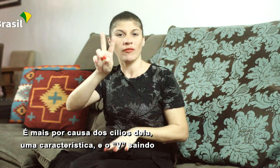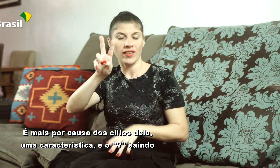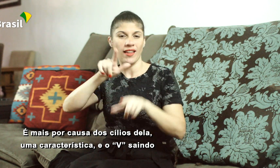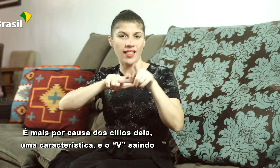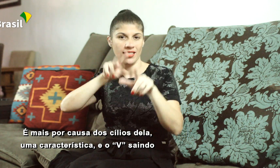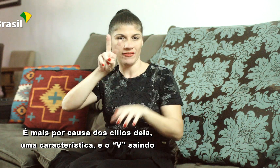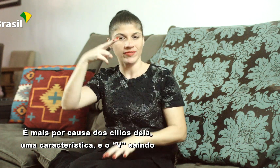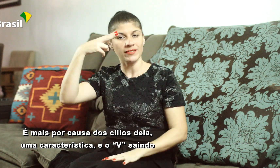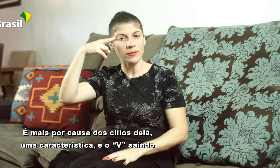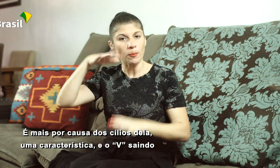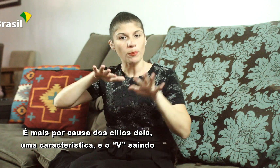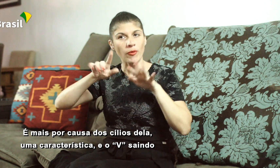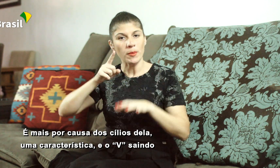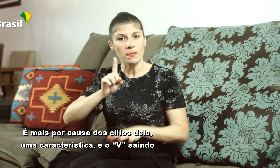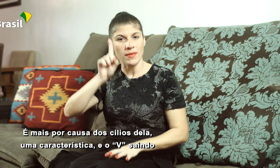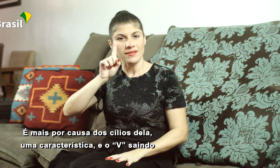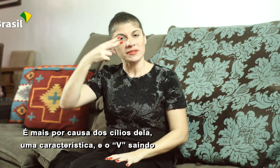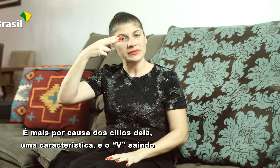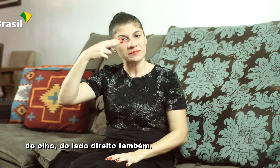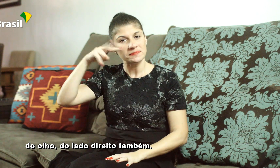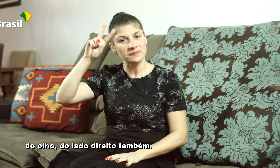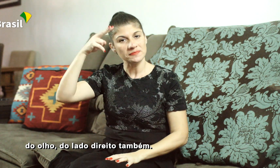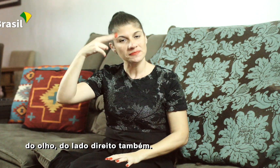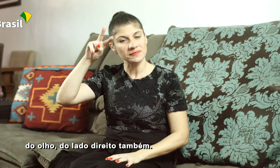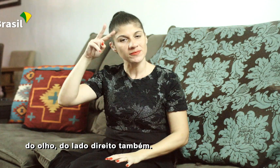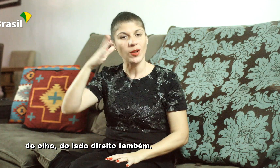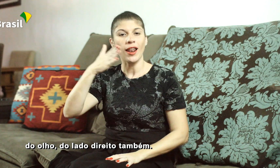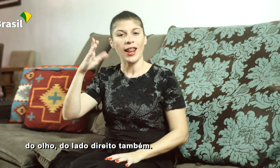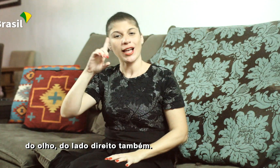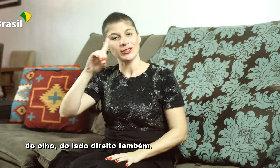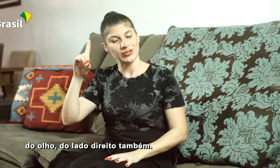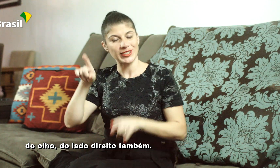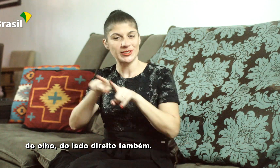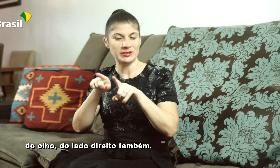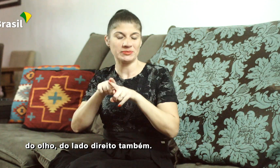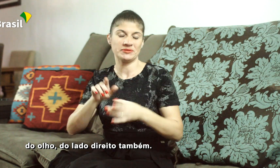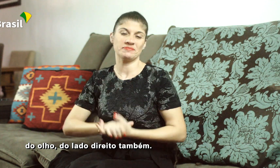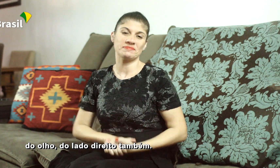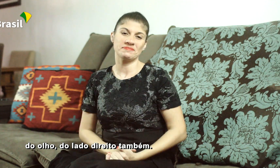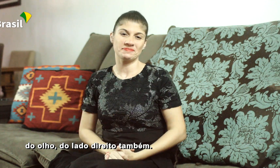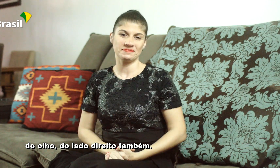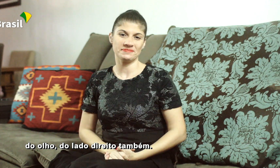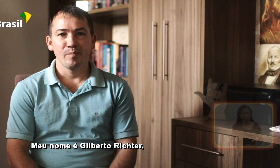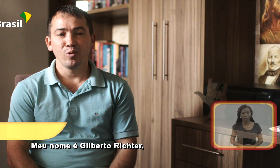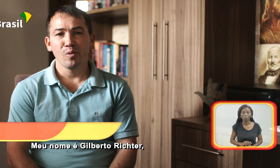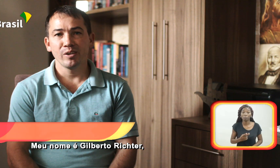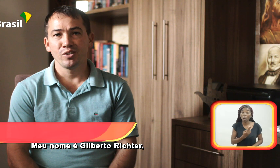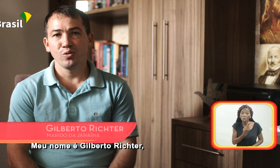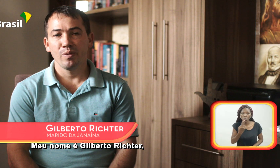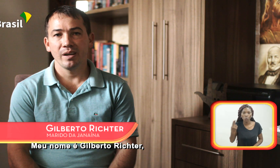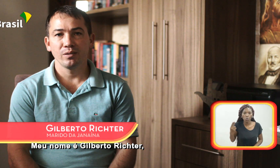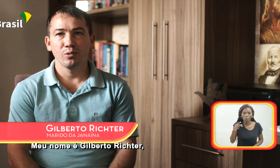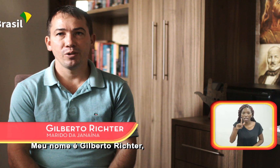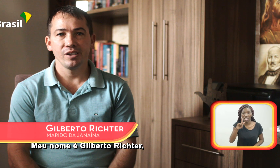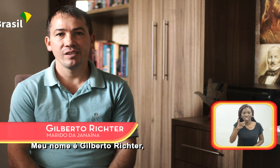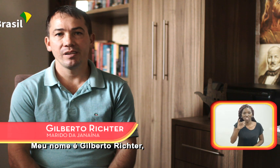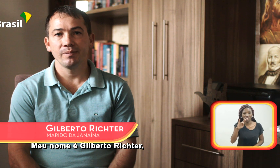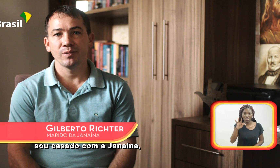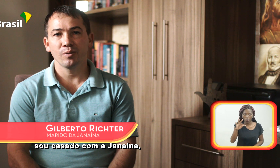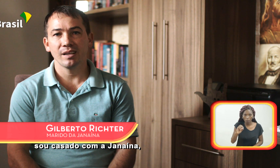Uma característica, e o V saindo do olho. Do lado direito também. Meu nome é Gilberto Richter, sou